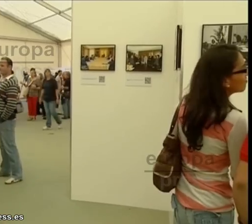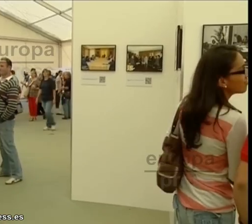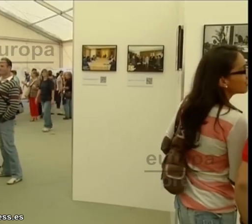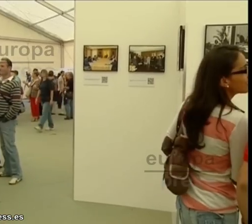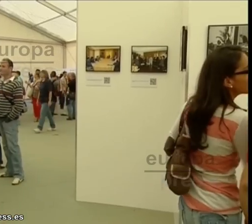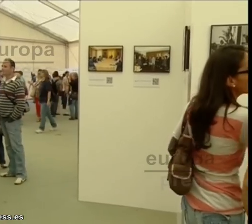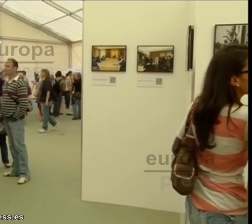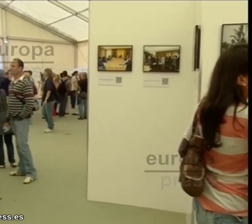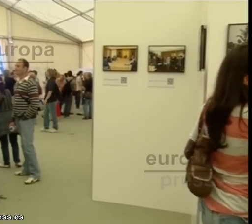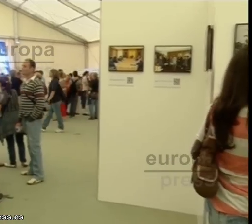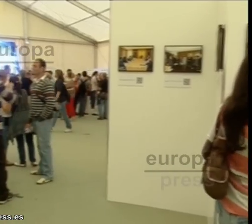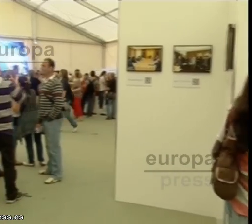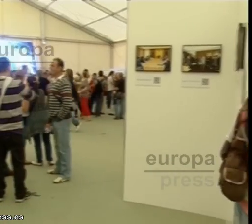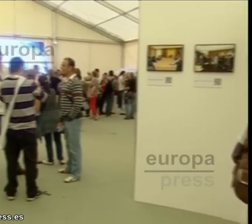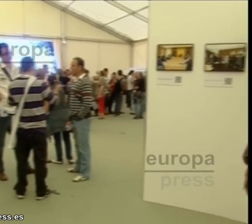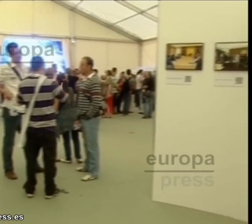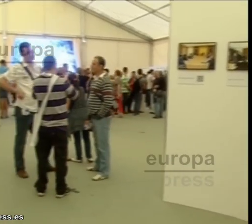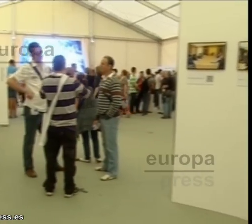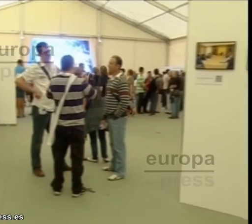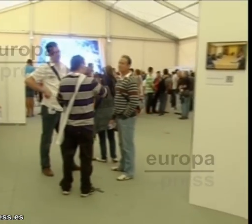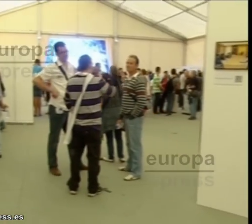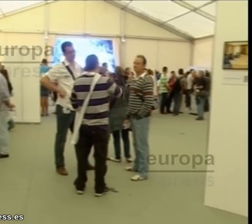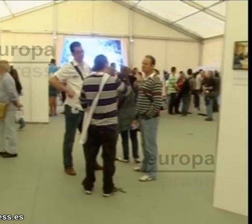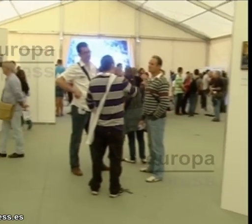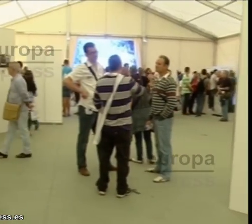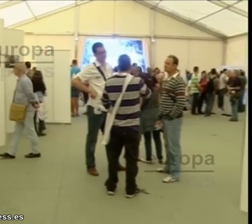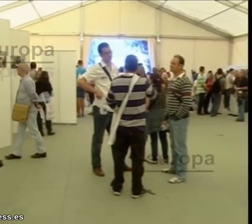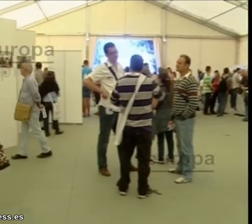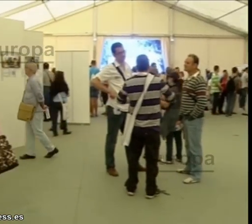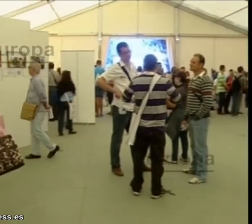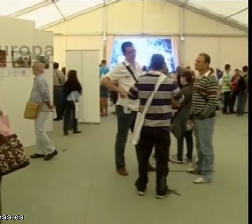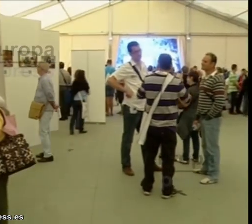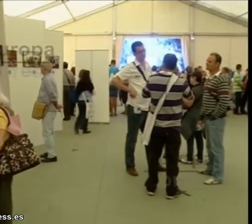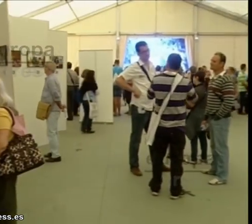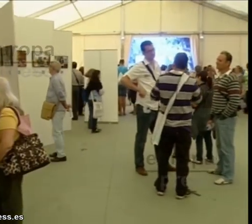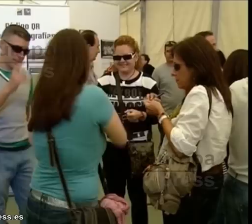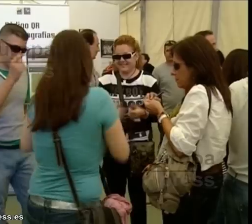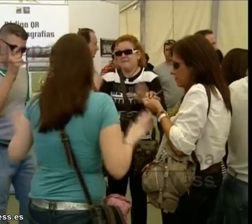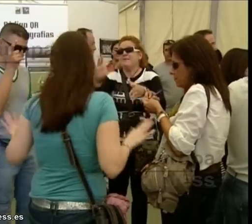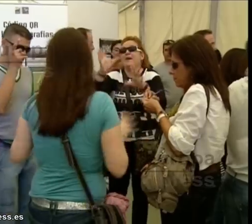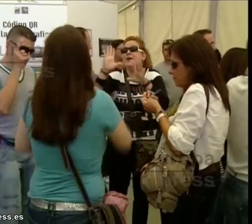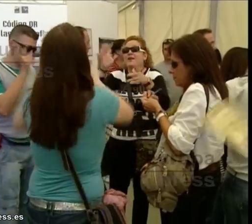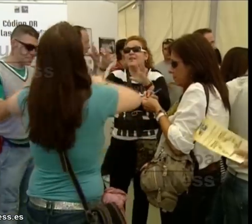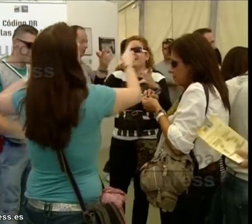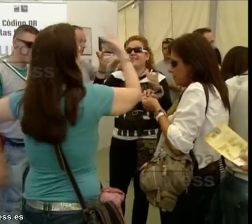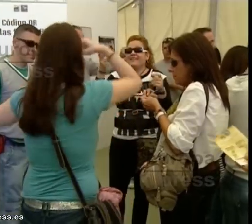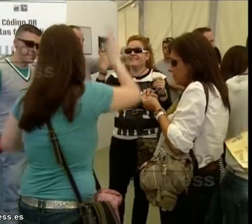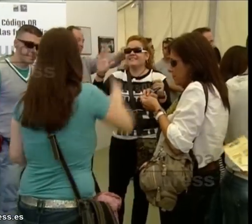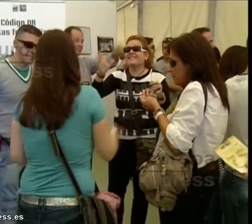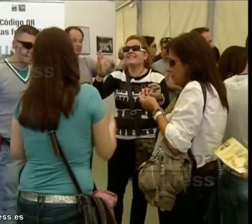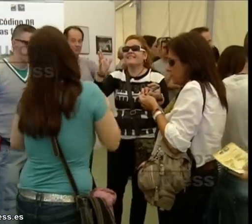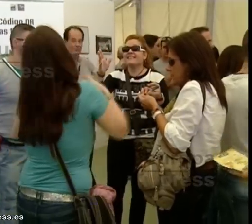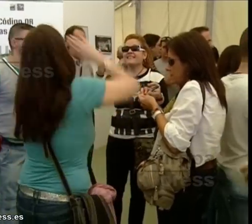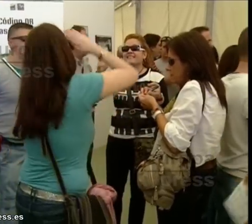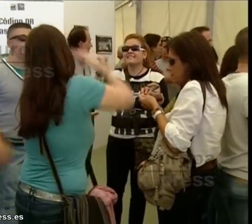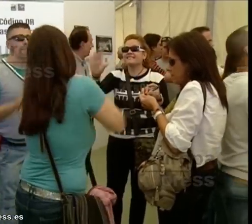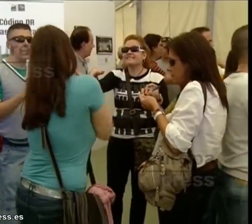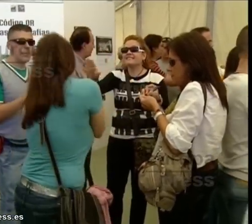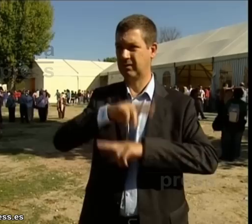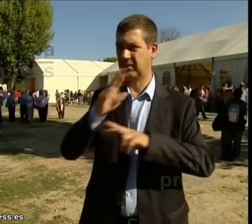.000 personas con discapacidad auditiva de toda España en una jornada de fiesta, en la que han realizado numerosas actividades enfocadas a las personas sordas.